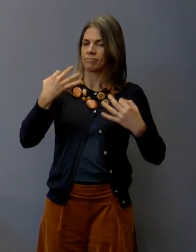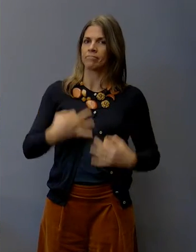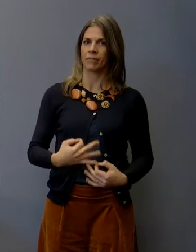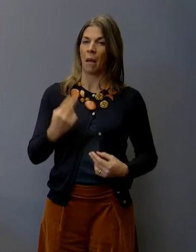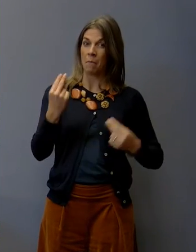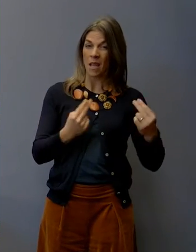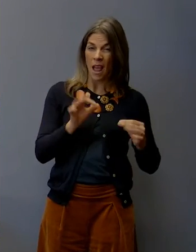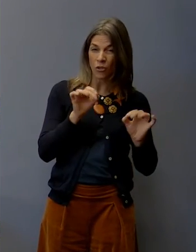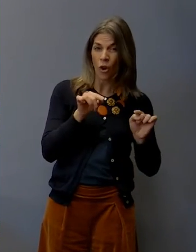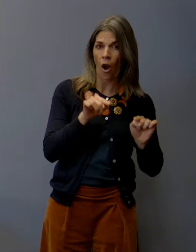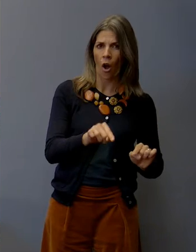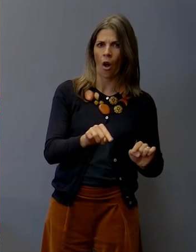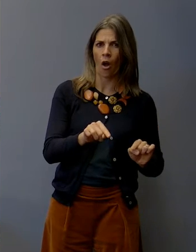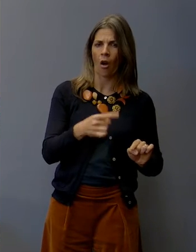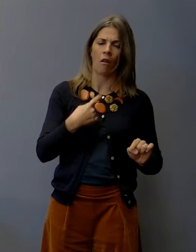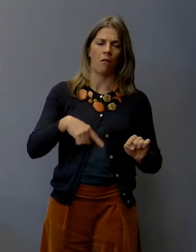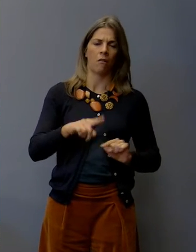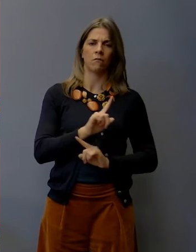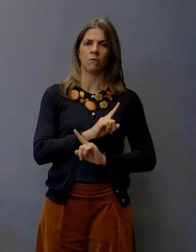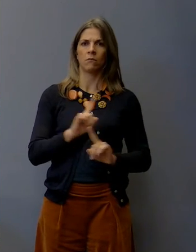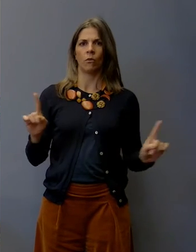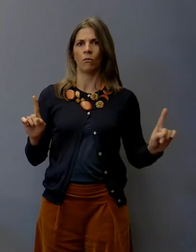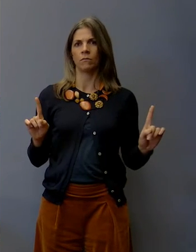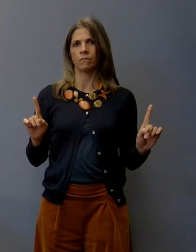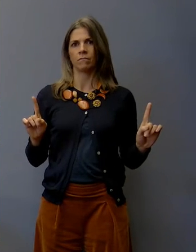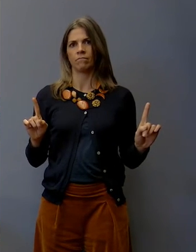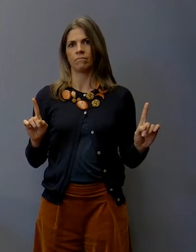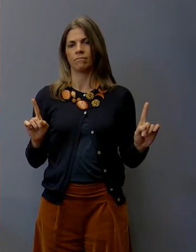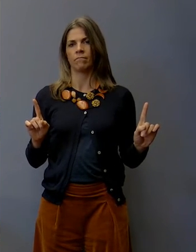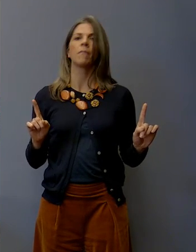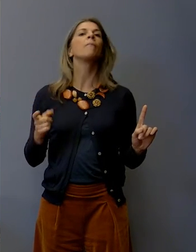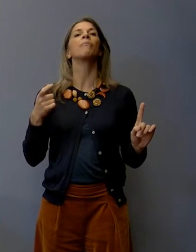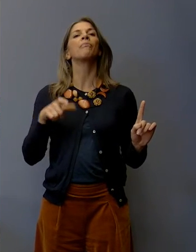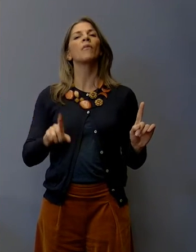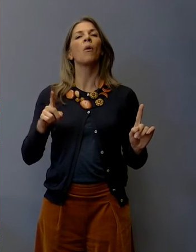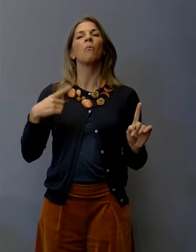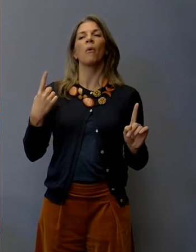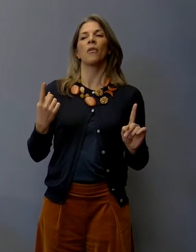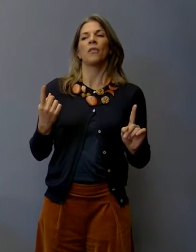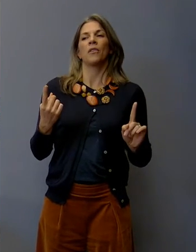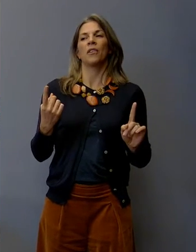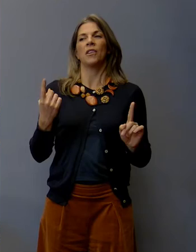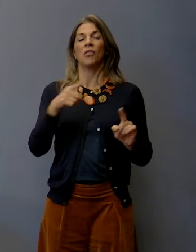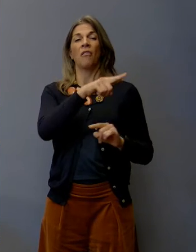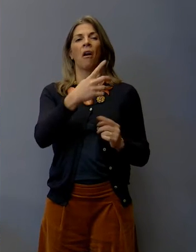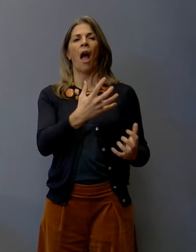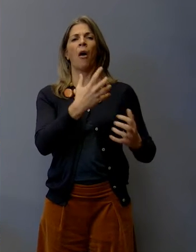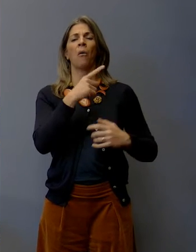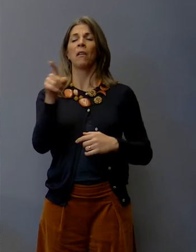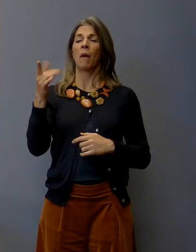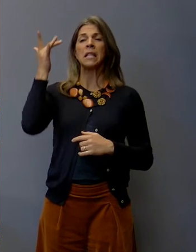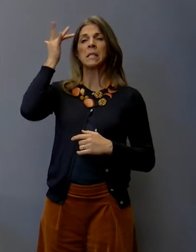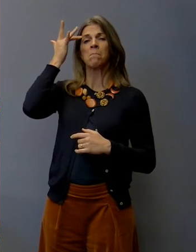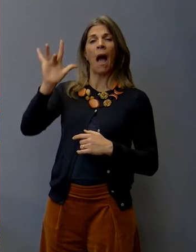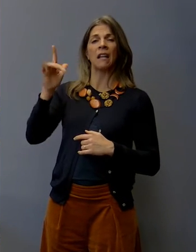bilancio è anche perché essere come dire accusati di non essere di non essere smart quindi non essere brillanti e